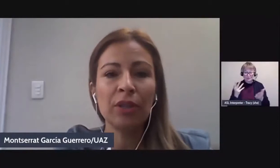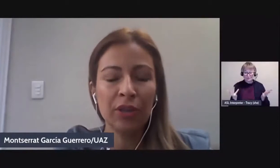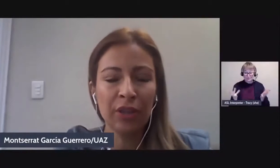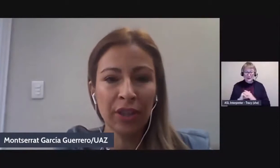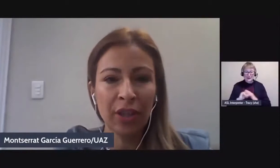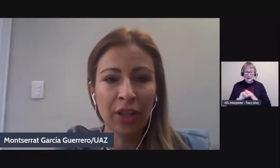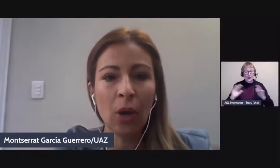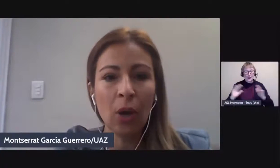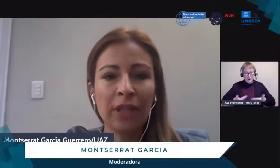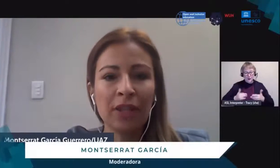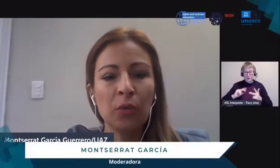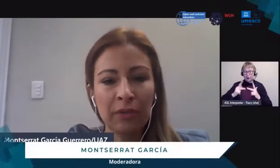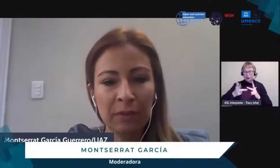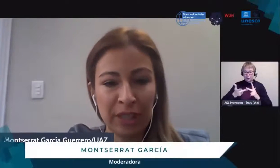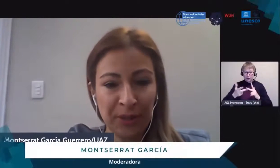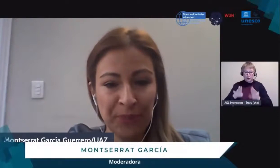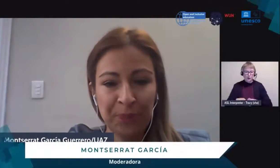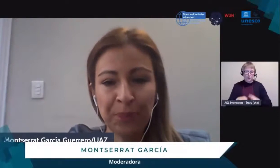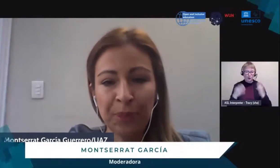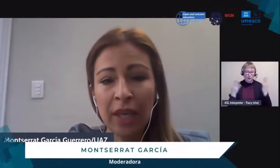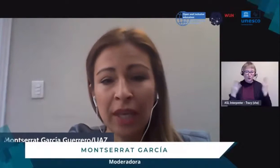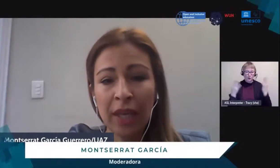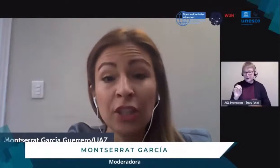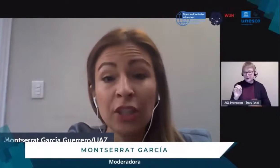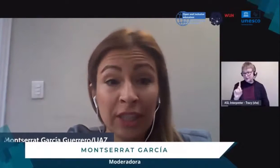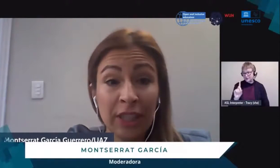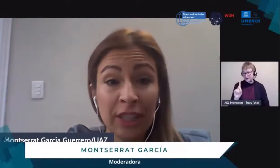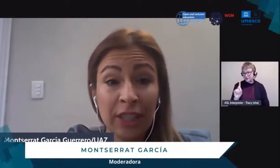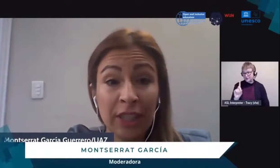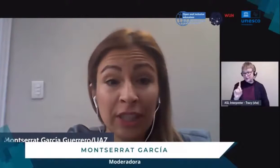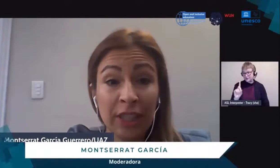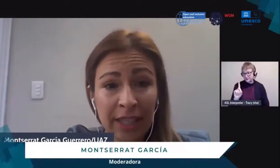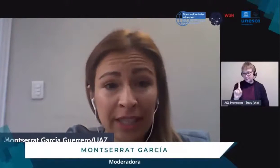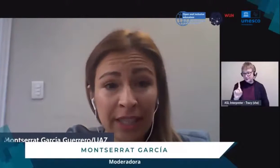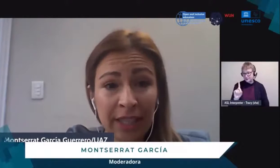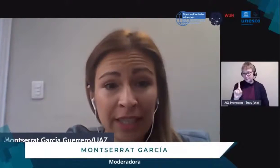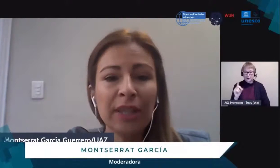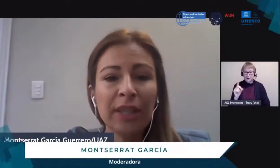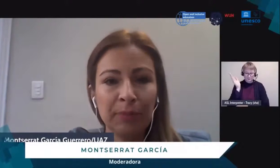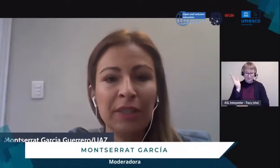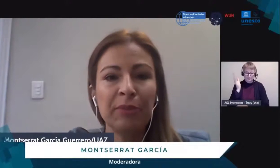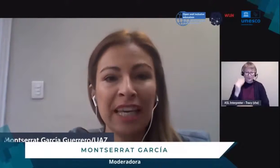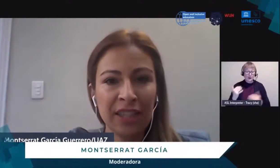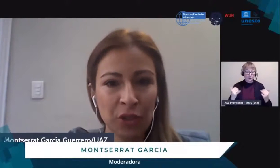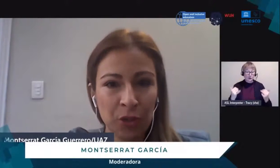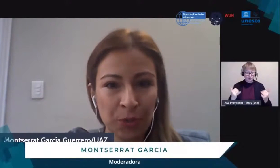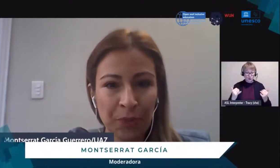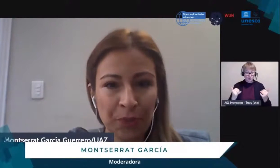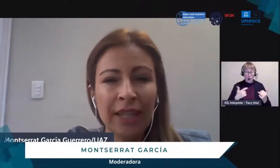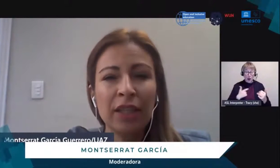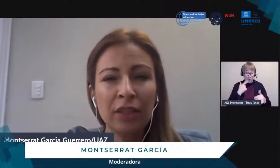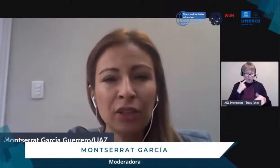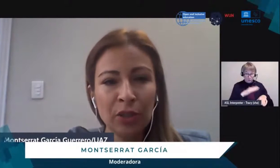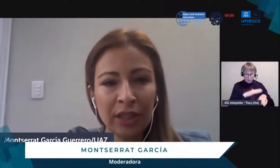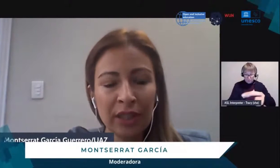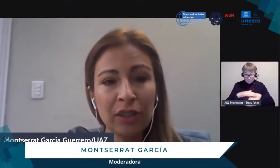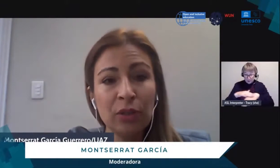tercer webinar de OpenEd. Hoy quisiera comenzar recordándoles que para obtener su